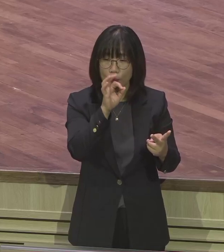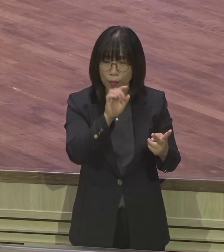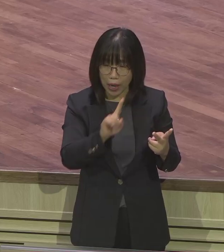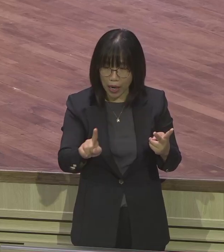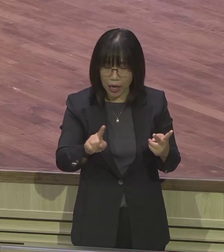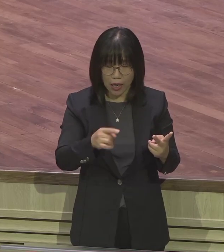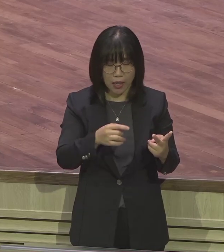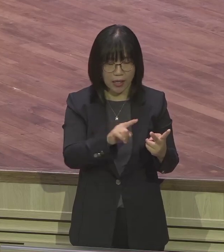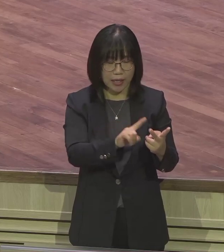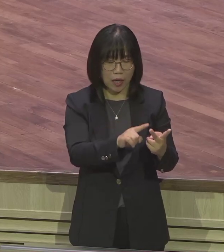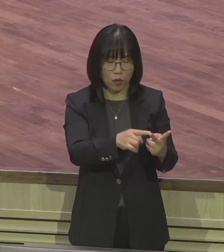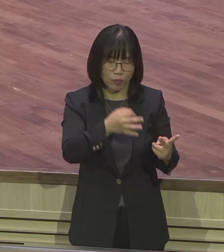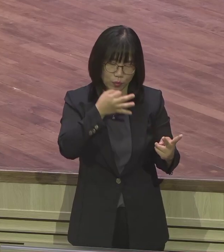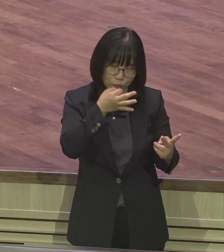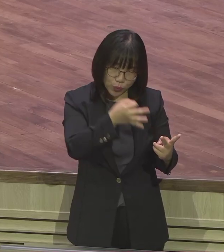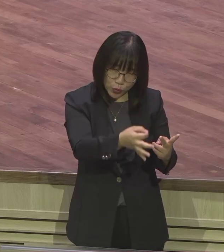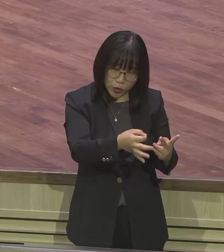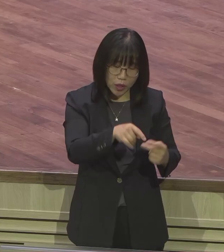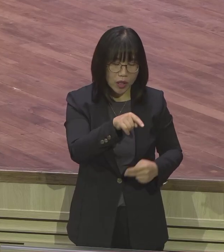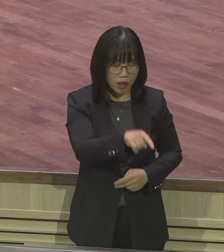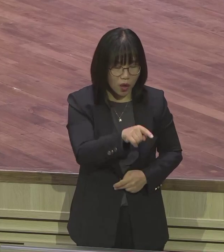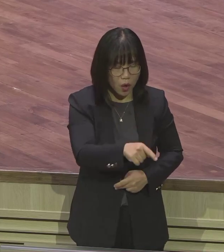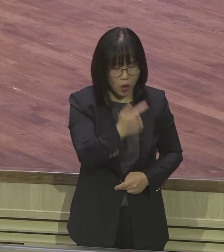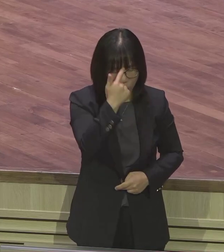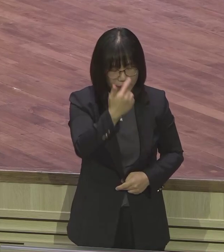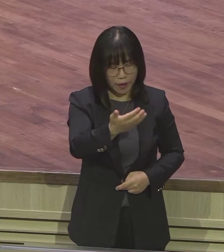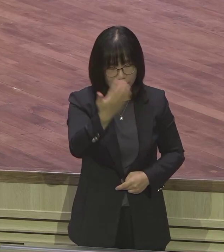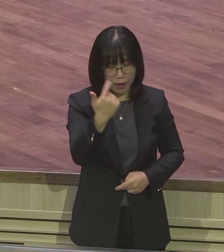있습니다. 너가 야곱이었을 때